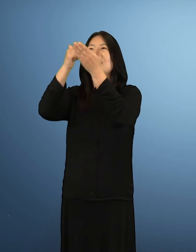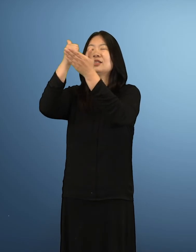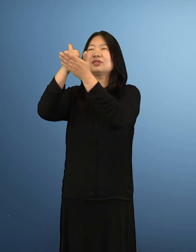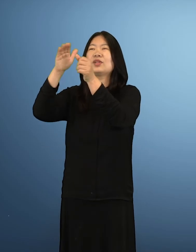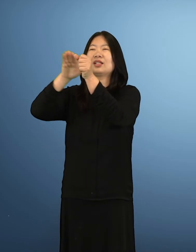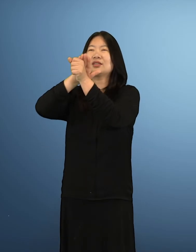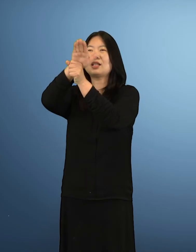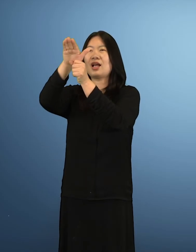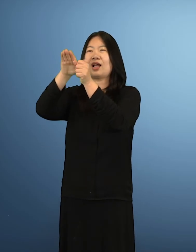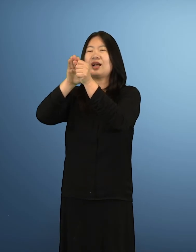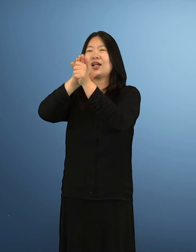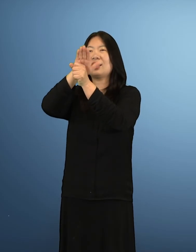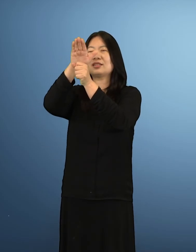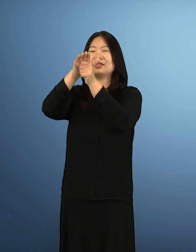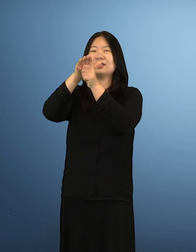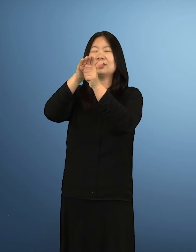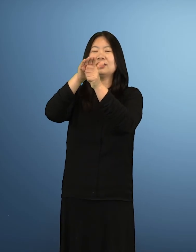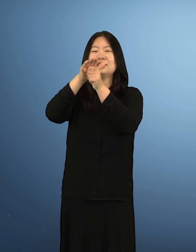내 백성을